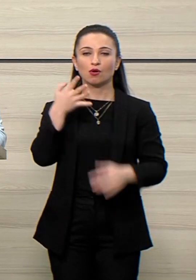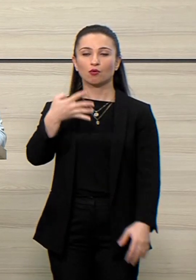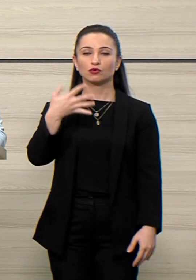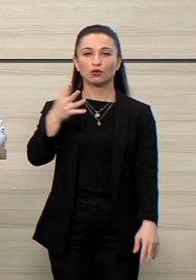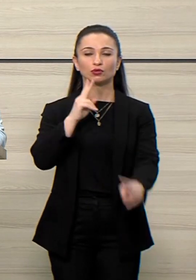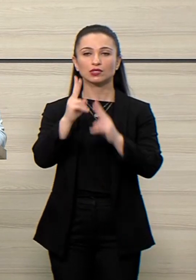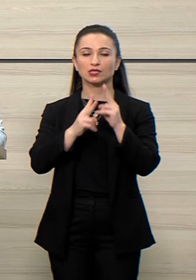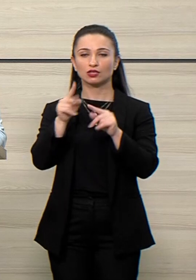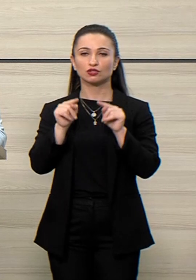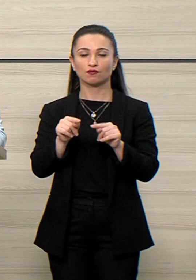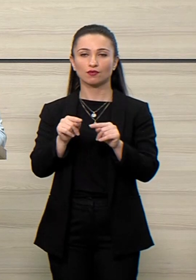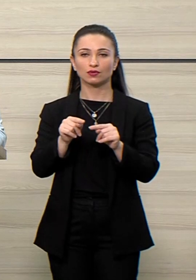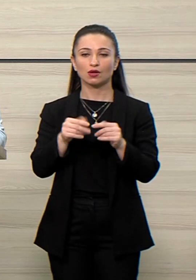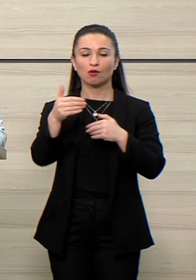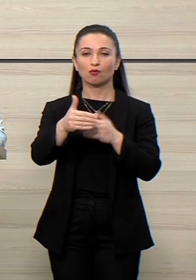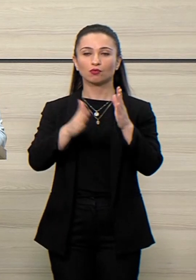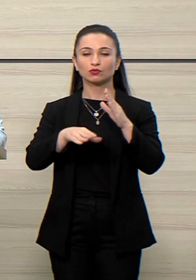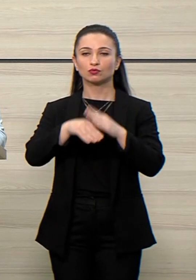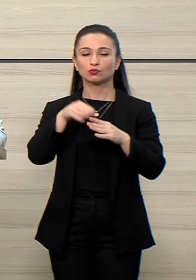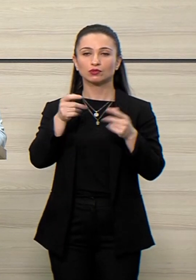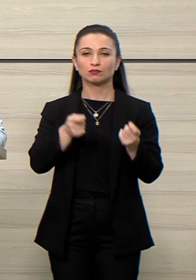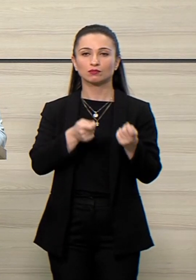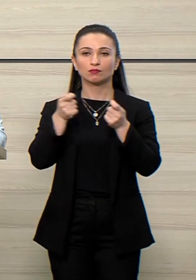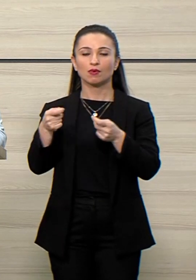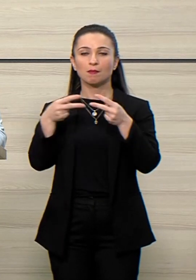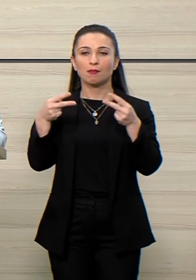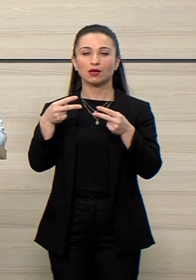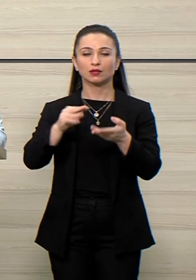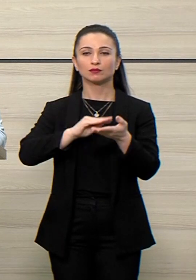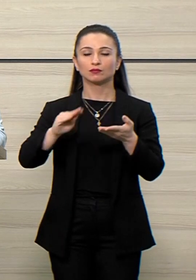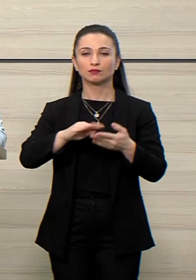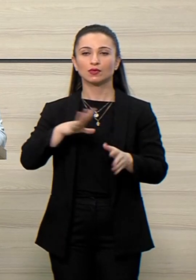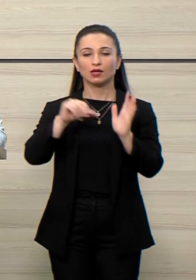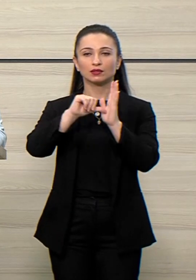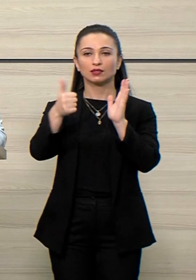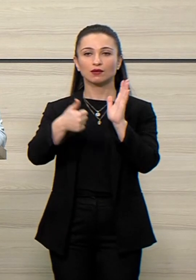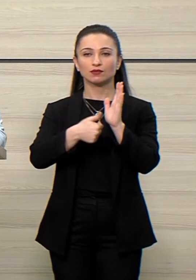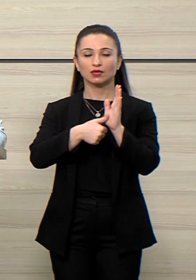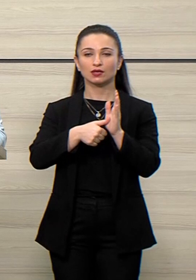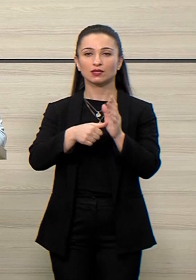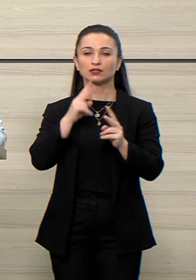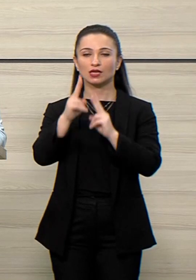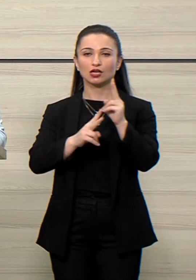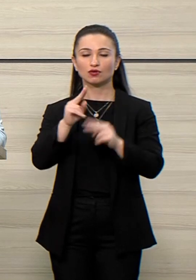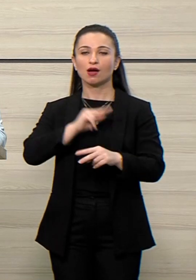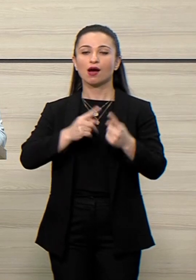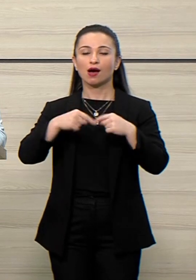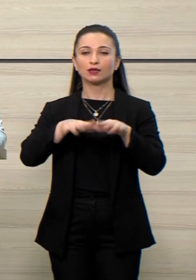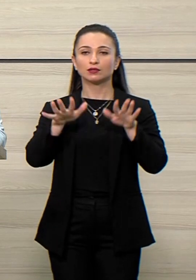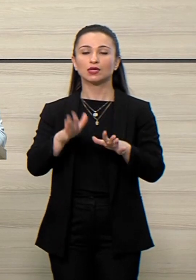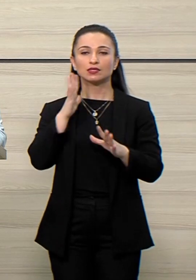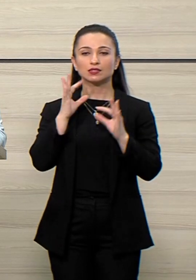45 საჩივარი, გადასატანის საარჩევნო ყუთის ბაცილობაზე დაიწერა 16 საჩივარი, ხოლო